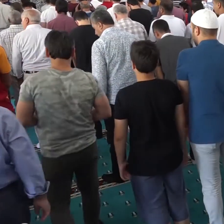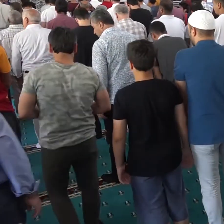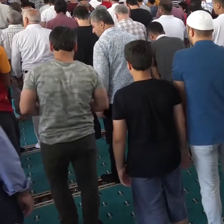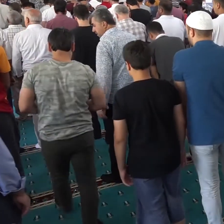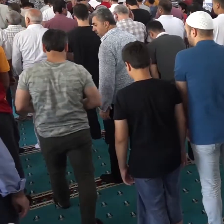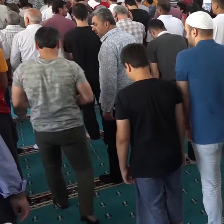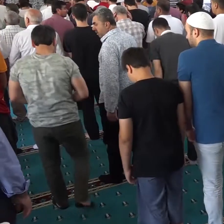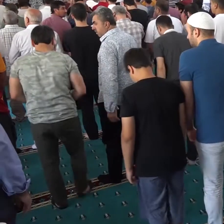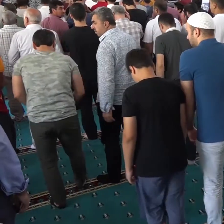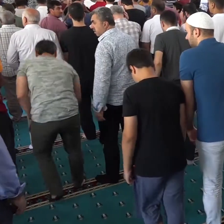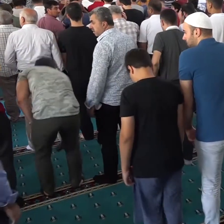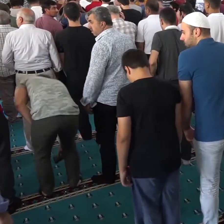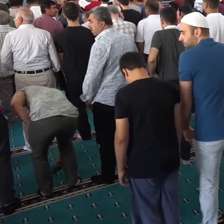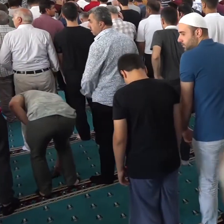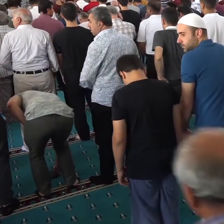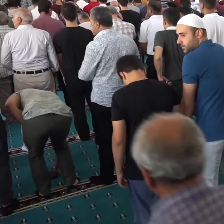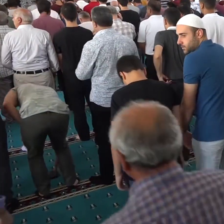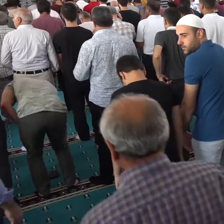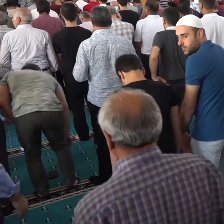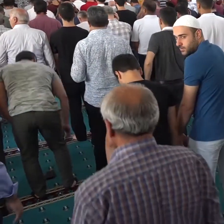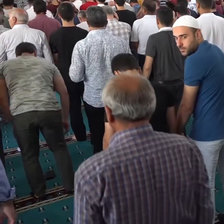Allahu Ekber.